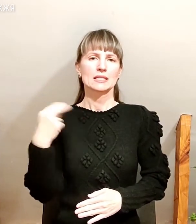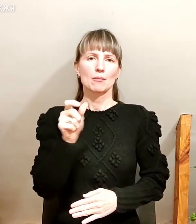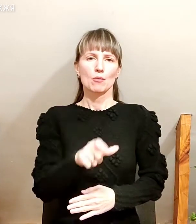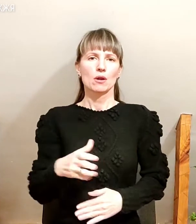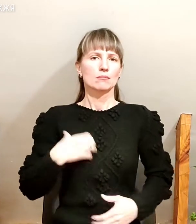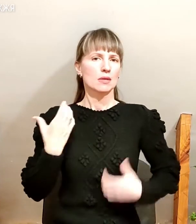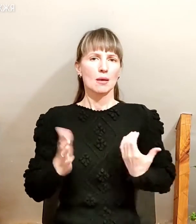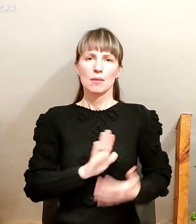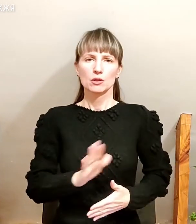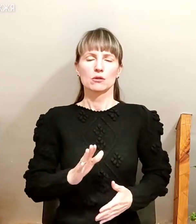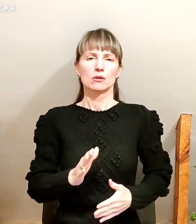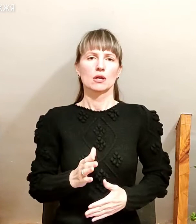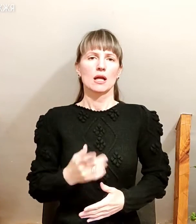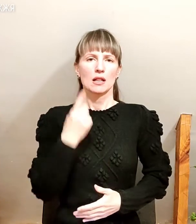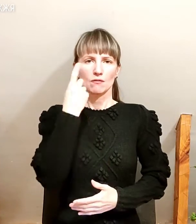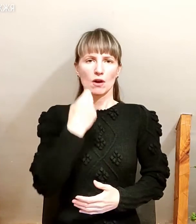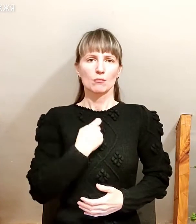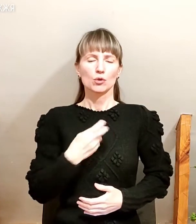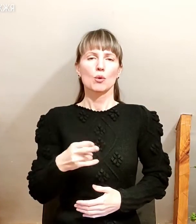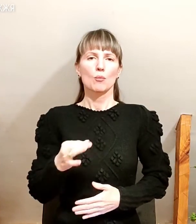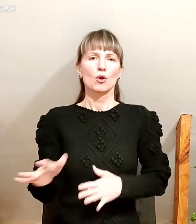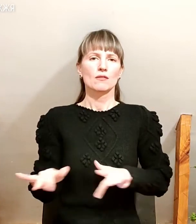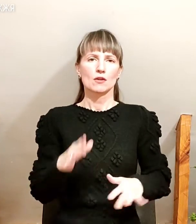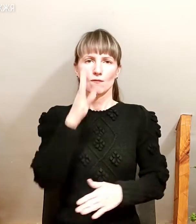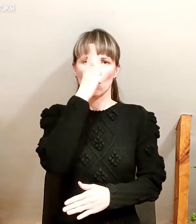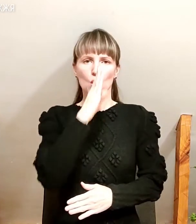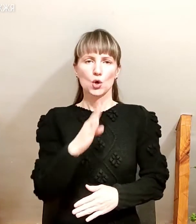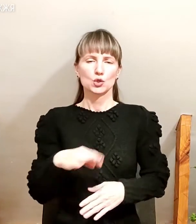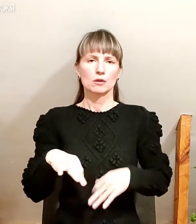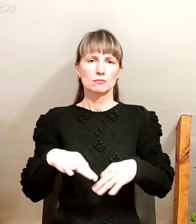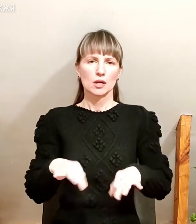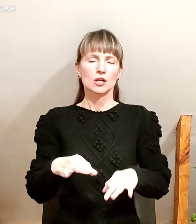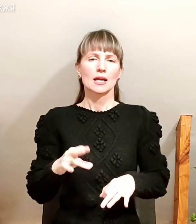тримайтеся, інформуйте нас про рух ворожої техніки та пересування підозрілих